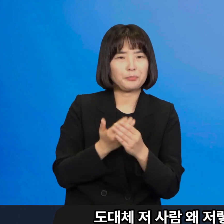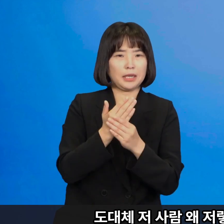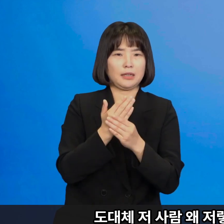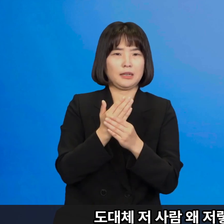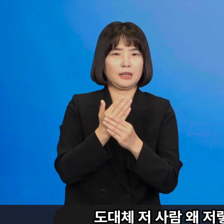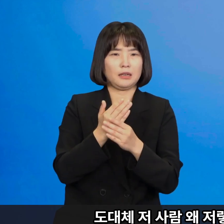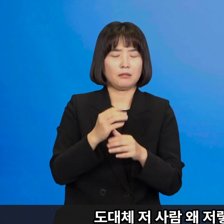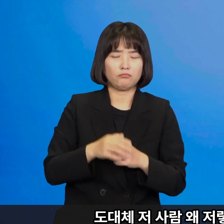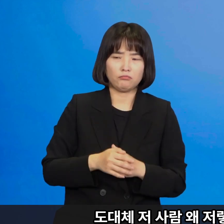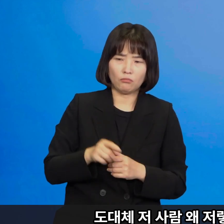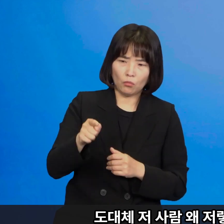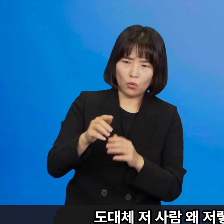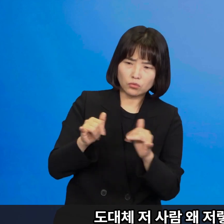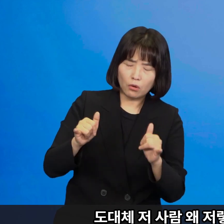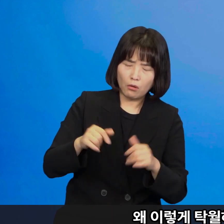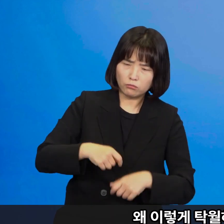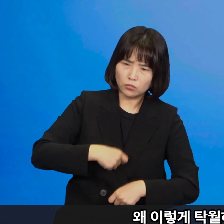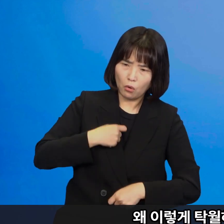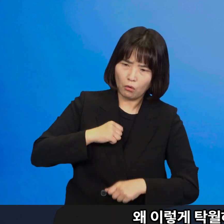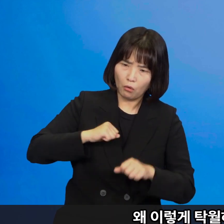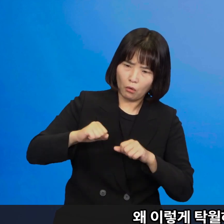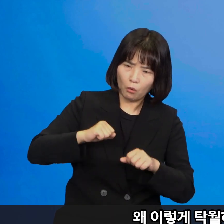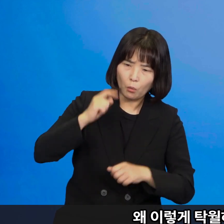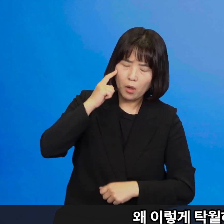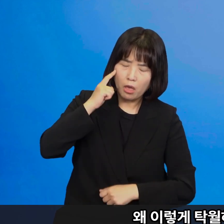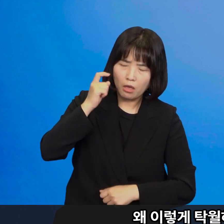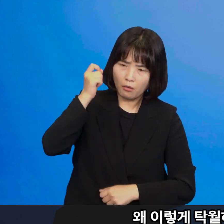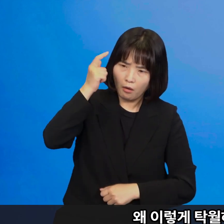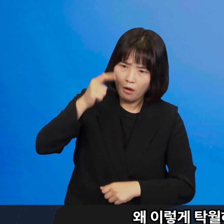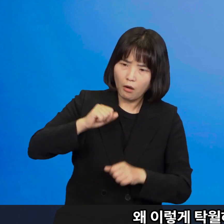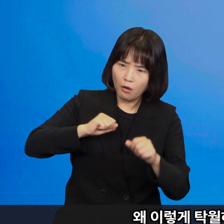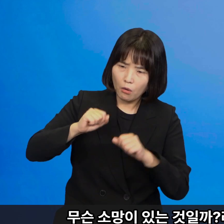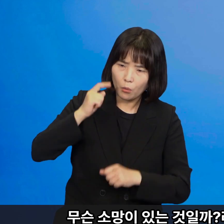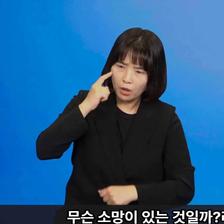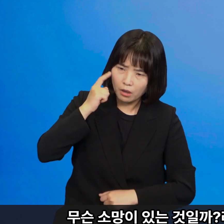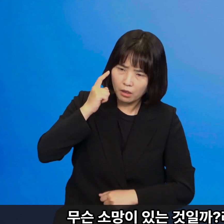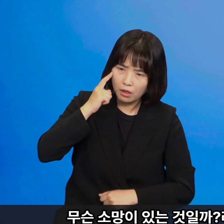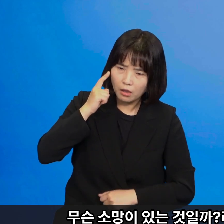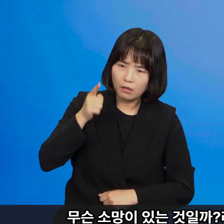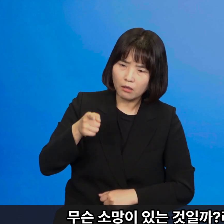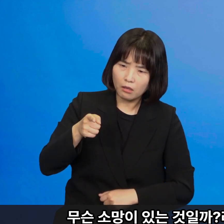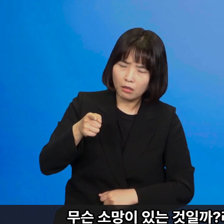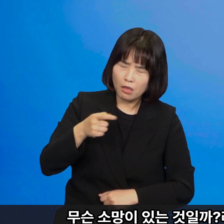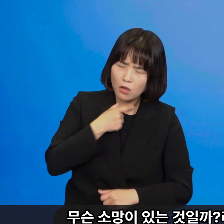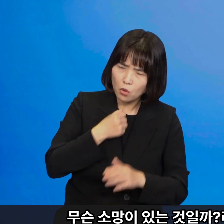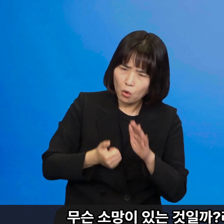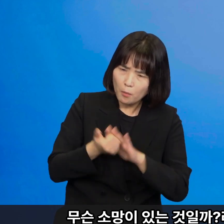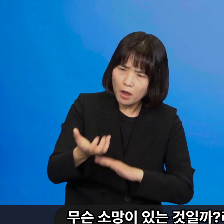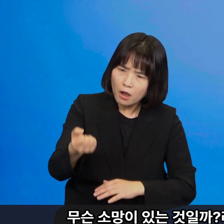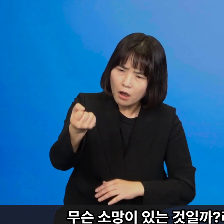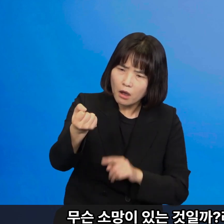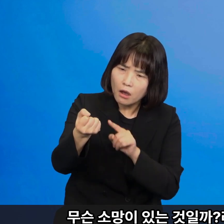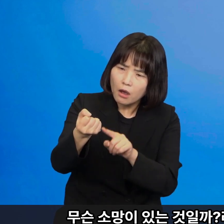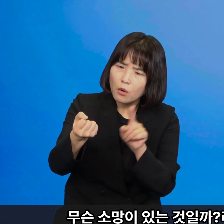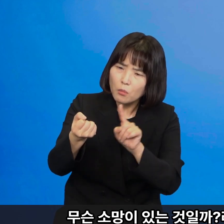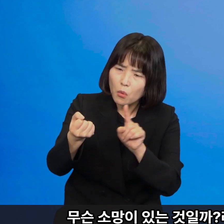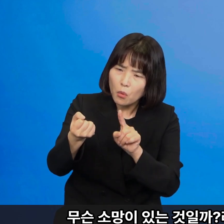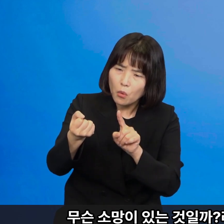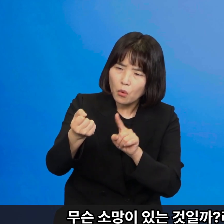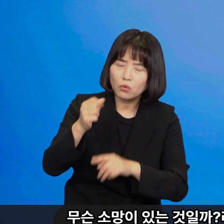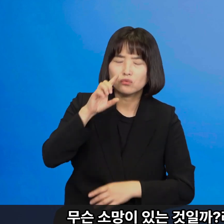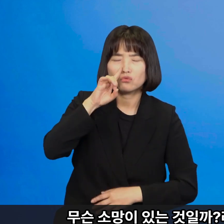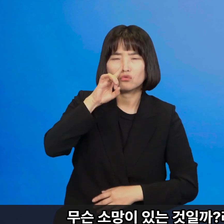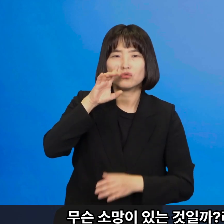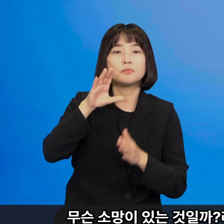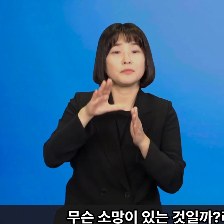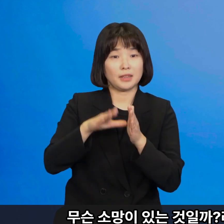도대체 저 사람 왜 저렇게 정직하게 하려 하지? 왜 이렇게 탁월하게 하려고 하지? 무슨 소망이 있는 것일까라고 하는 갈증을 일으킬